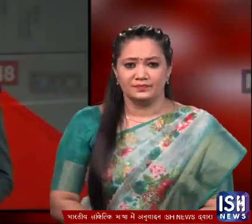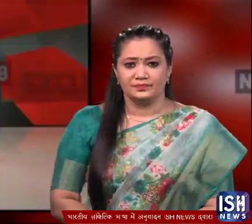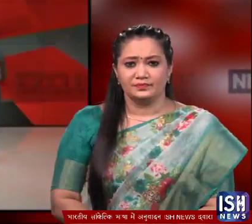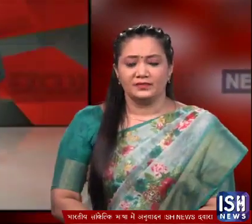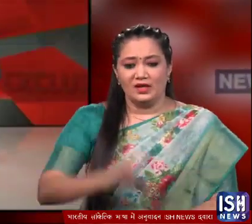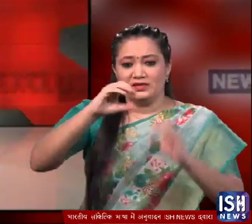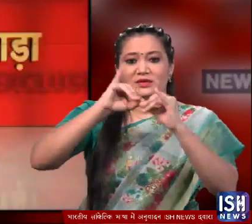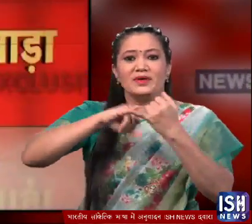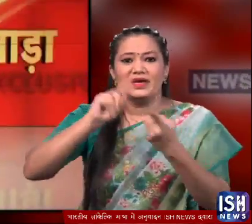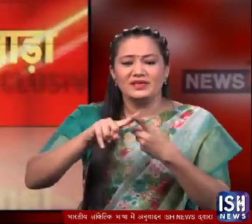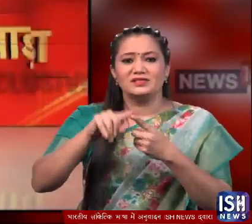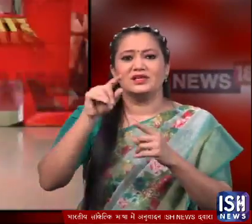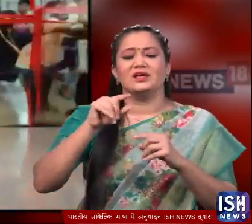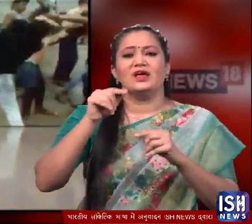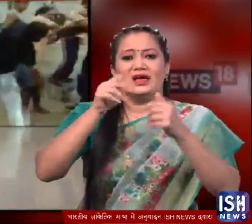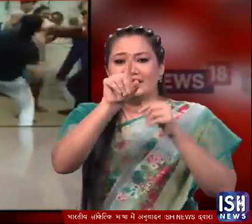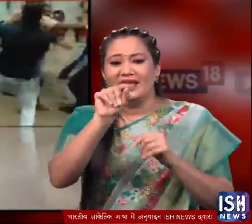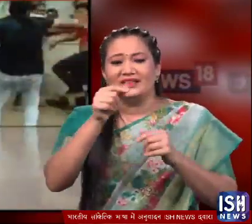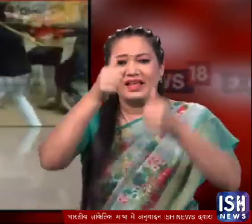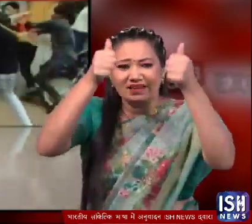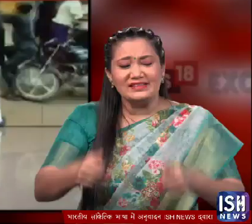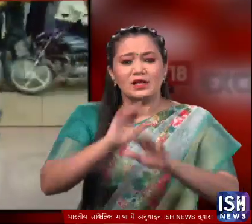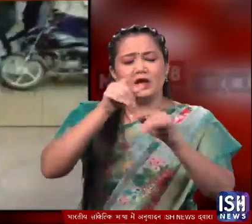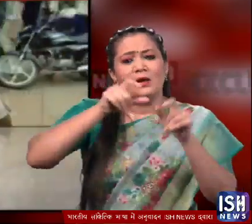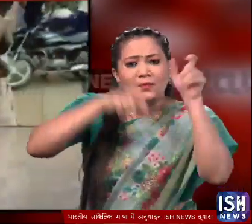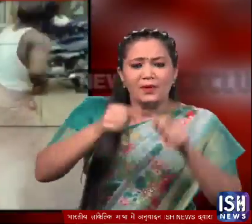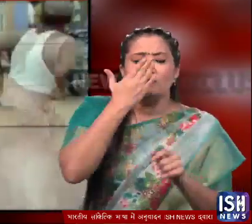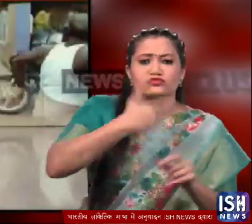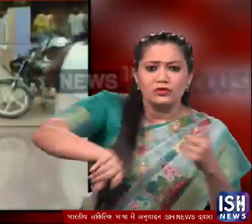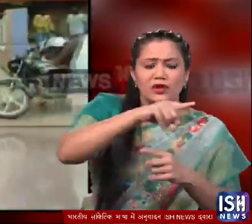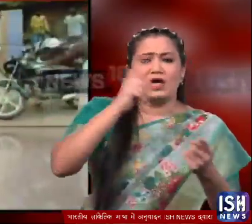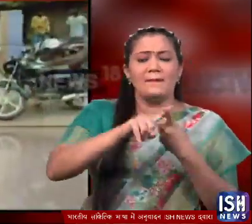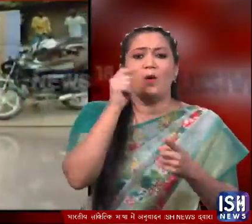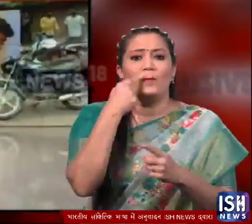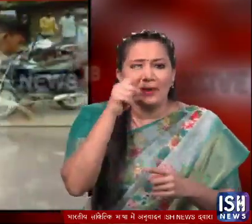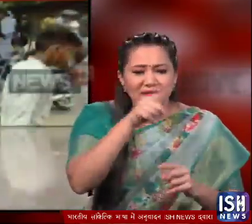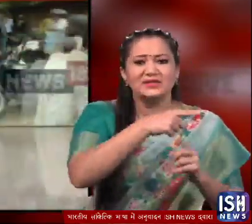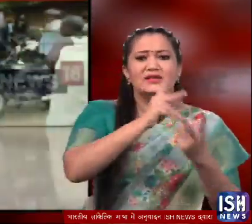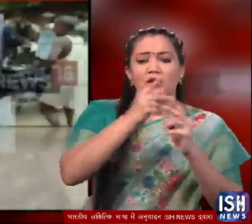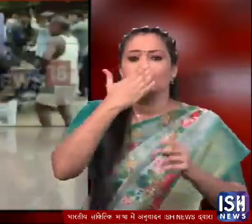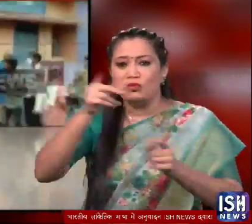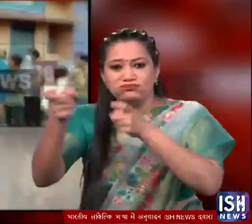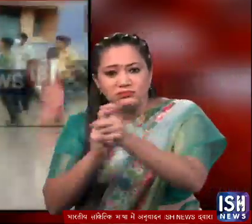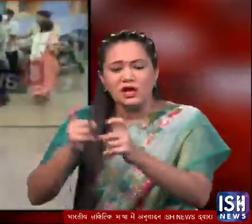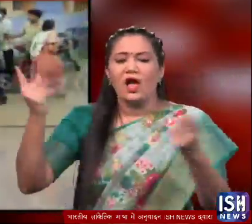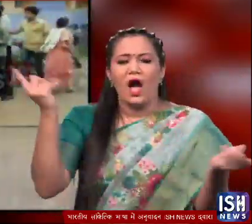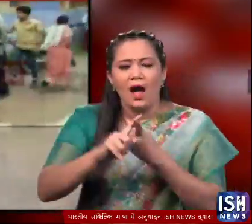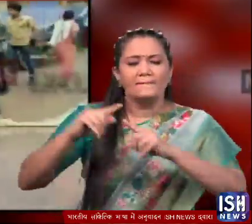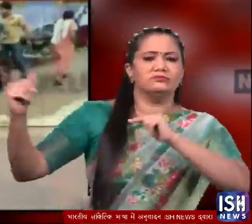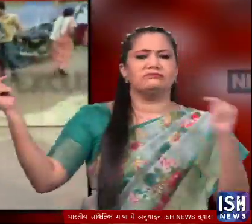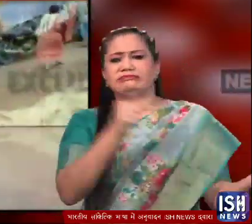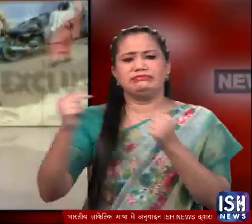आई, जहां सीबीएसई बोर्ड के 10वीं के नंबरों में गड़बड़ी का आरोप लगाने वाले बच्चों के अभिभावकों और स्कूल प्रशासन के